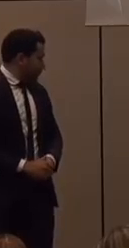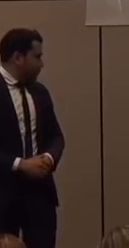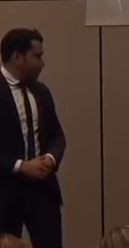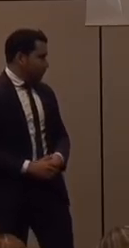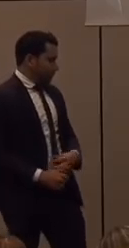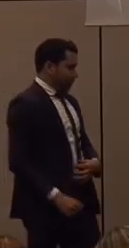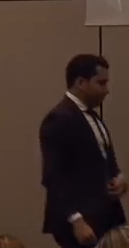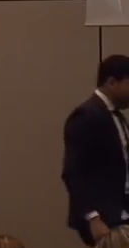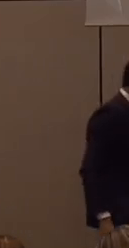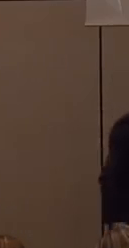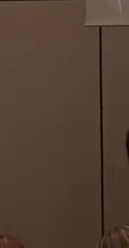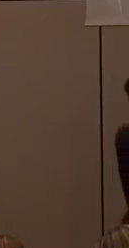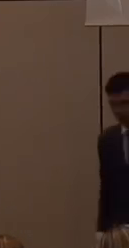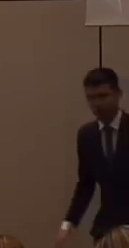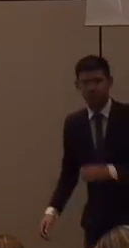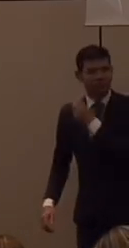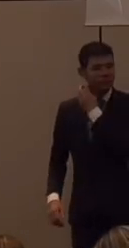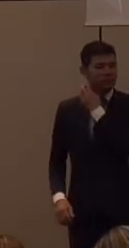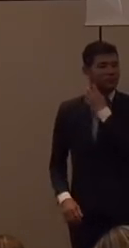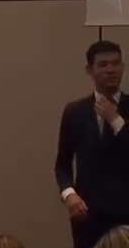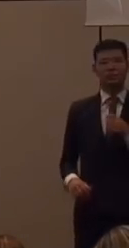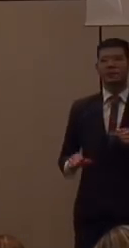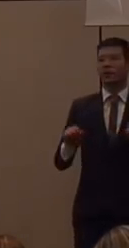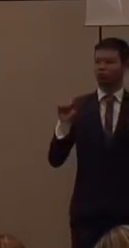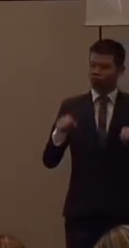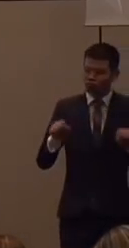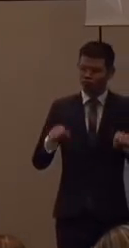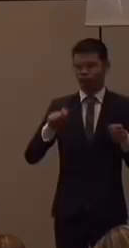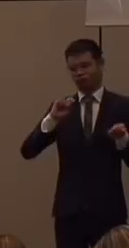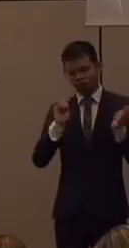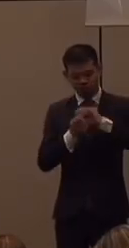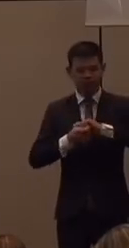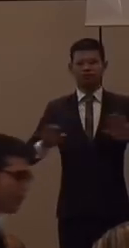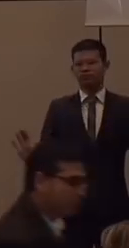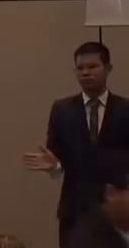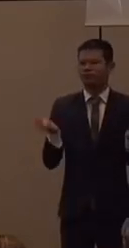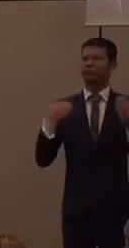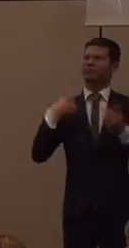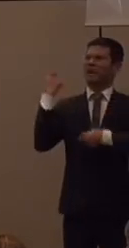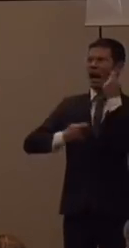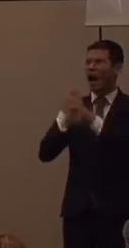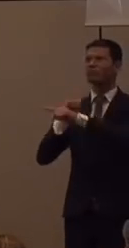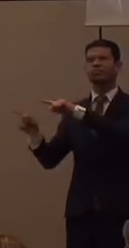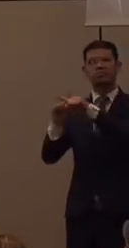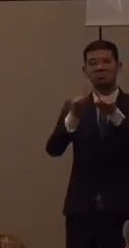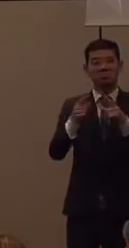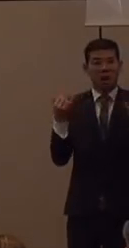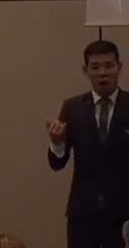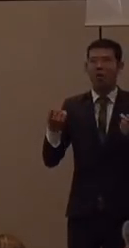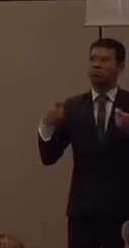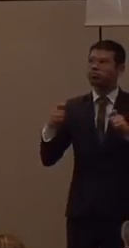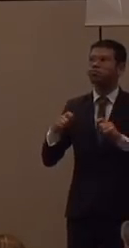nuestra oferta exportable y llevar a muchos más mercados pero que estamos creciendo más en exportaciones y que estos acuerdos nos han permitido